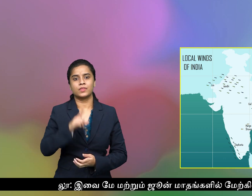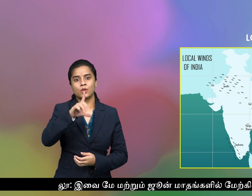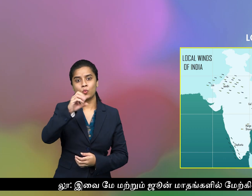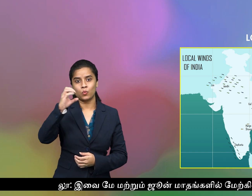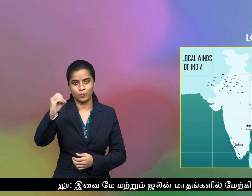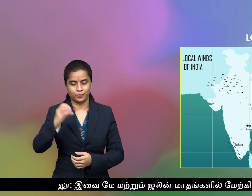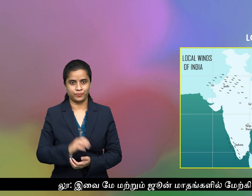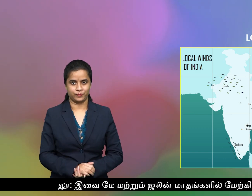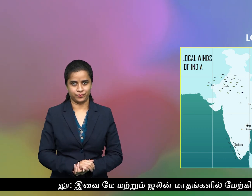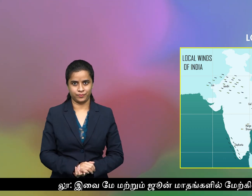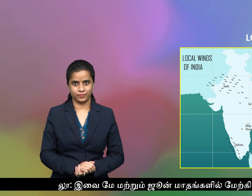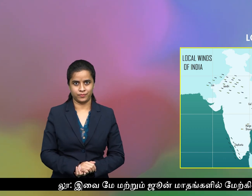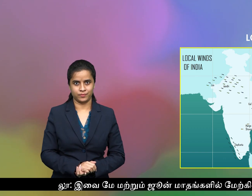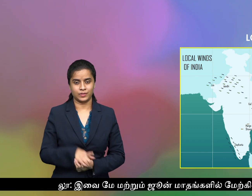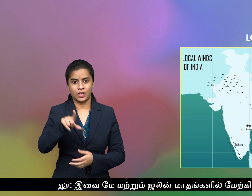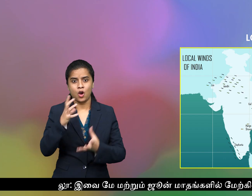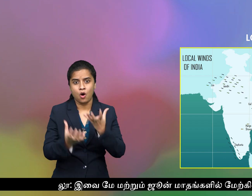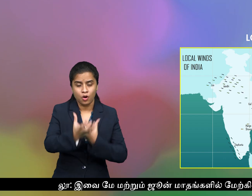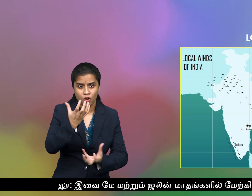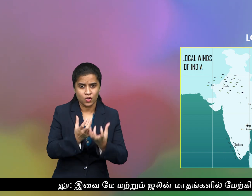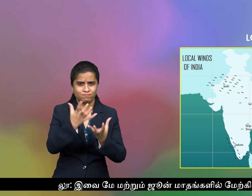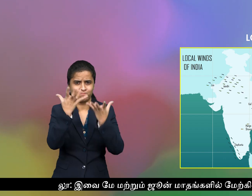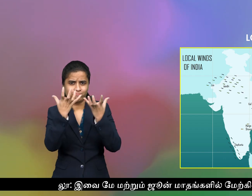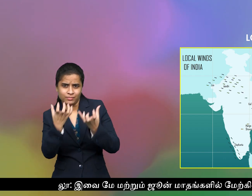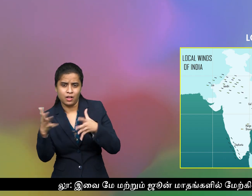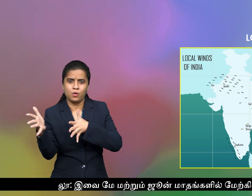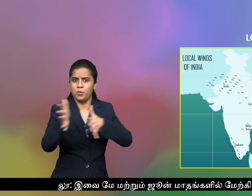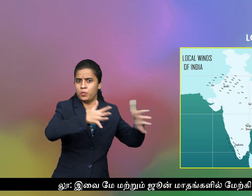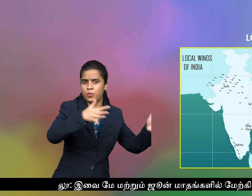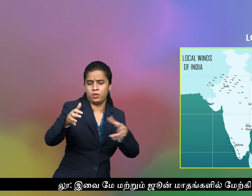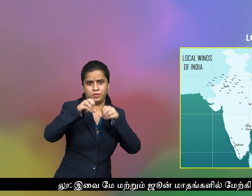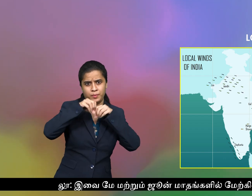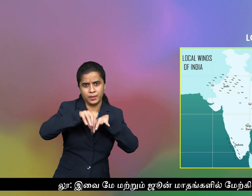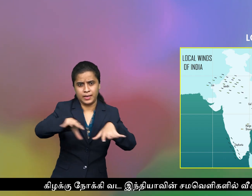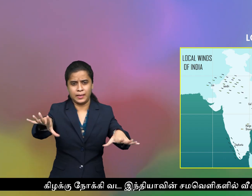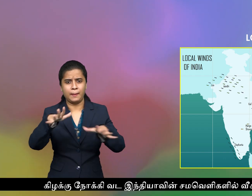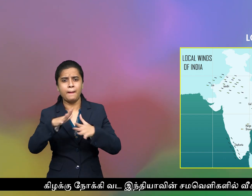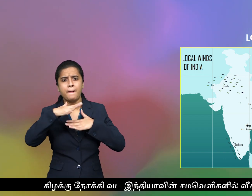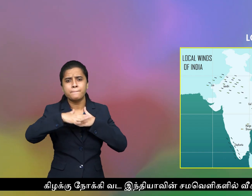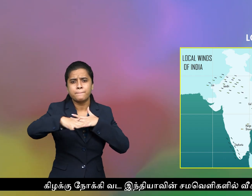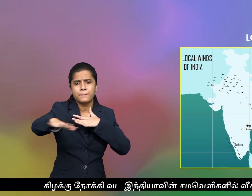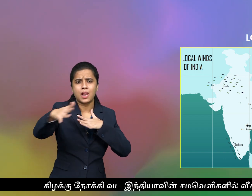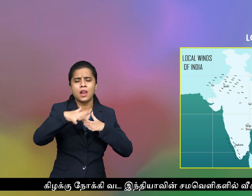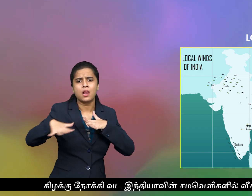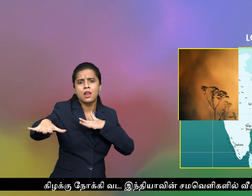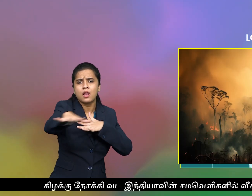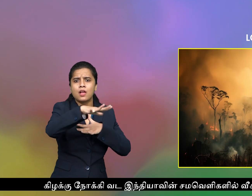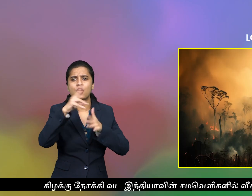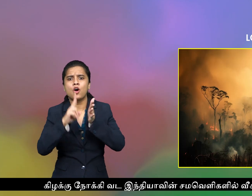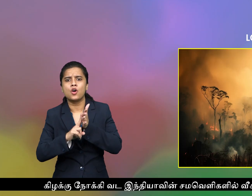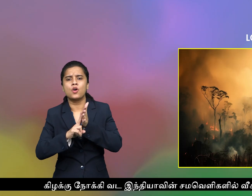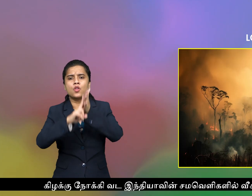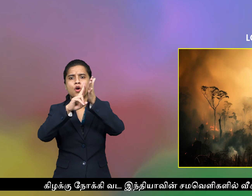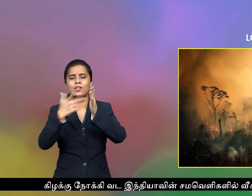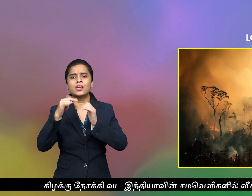லூ. இவை மே மற்றும் ஜூன் மாதங்களில் மேற்கிலிருந்து கிழக்கு நோக்கி வட